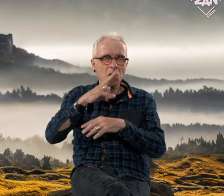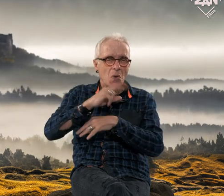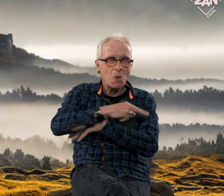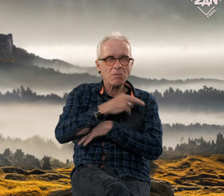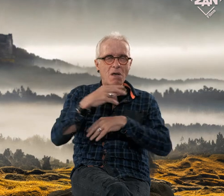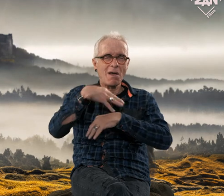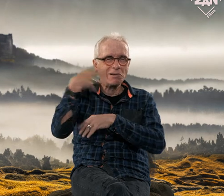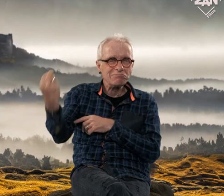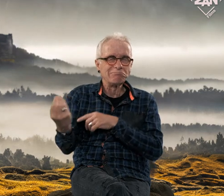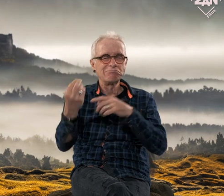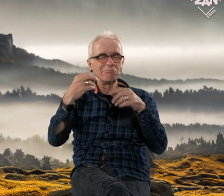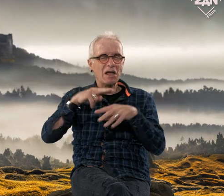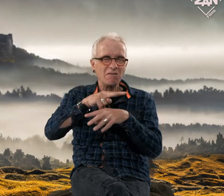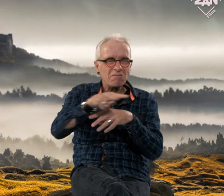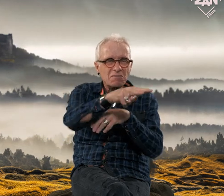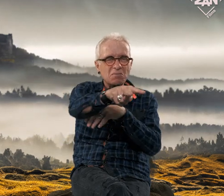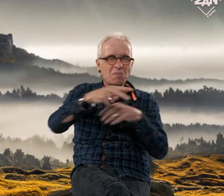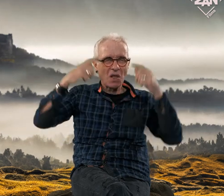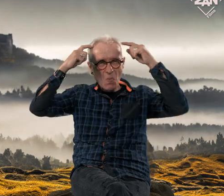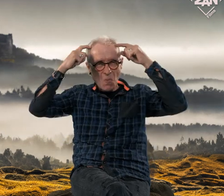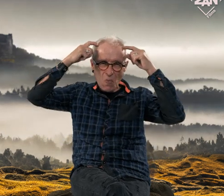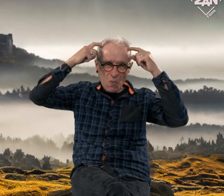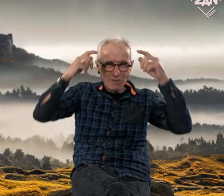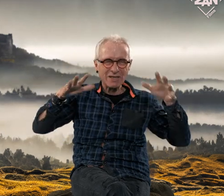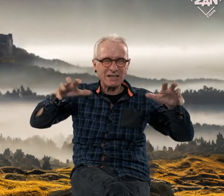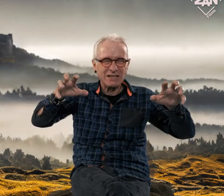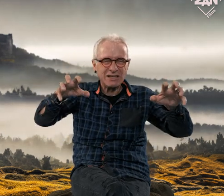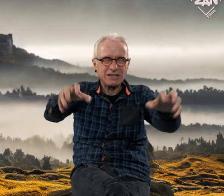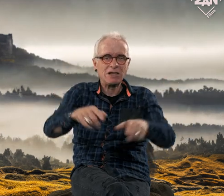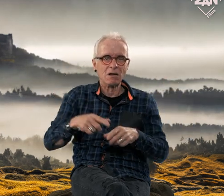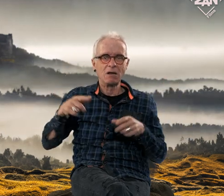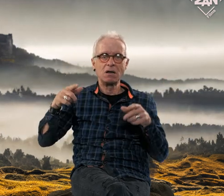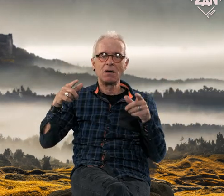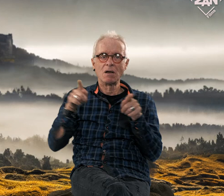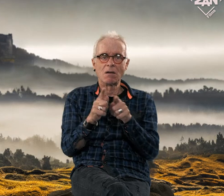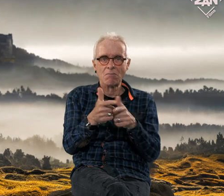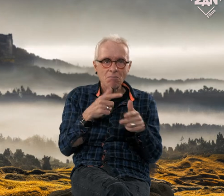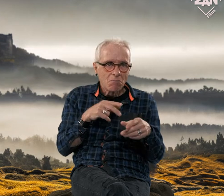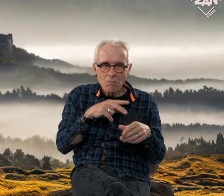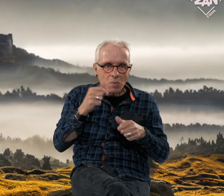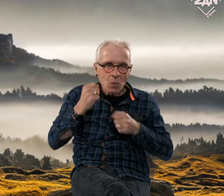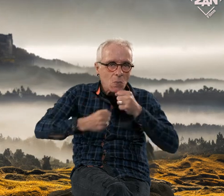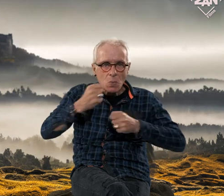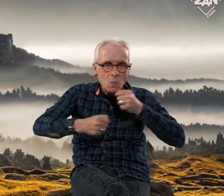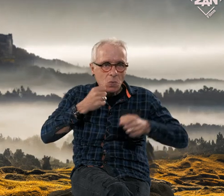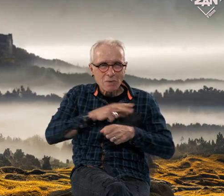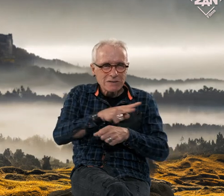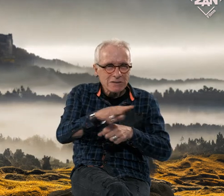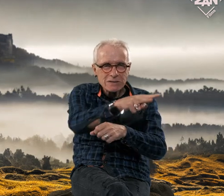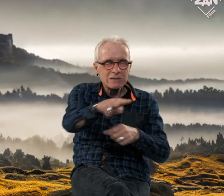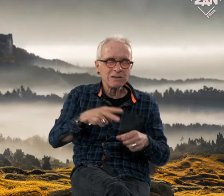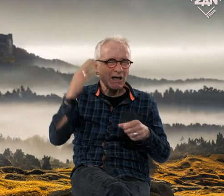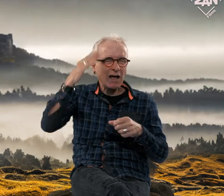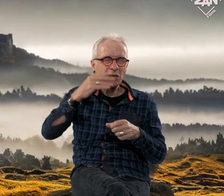vipères, des chacals et des ours. Julien se mit à courir, ils coururent. Le serpent sifflait, les bêtes puantes bavaient,